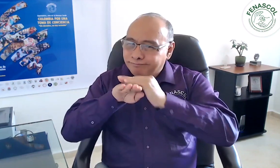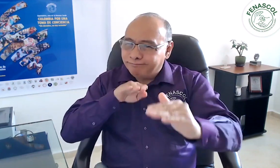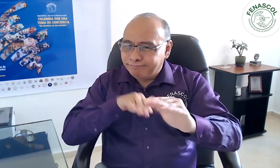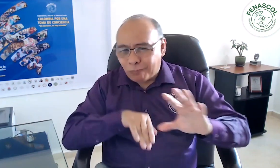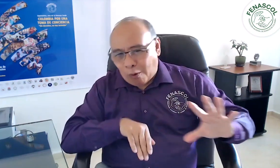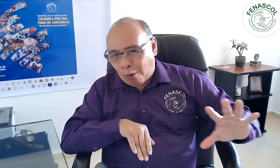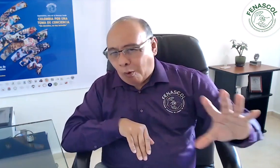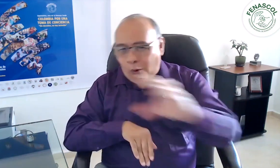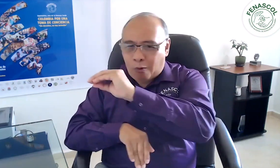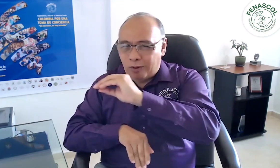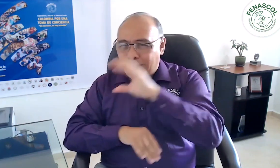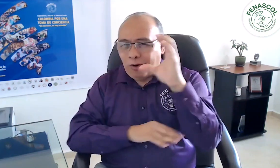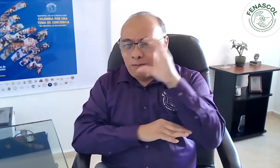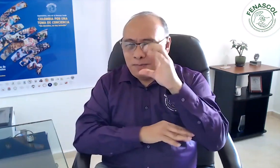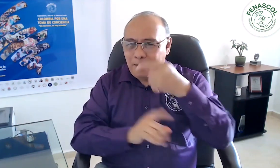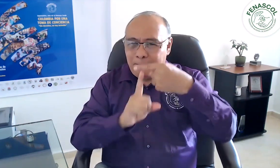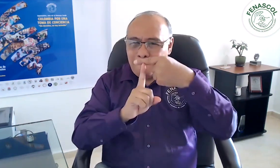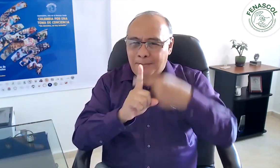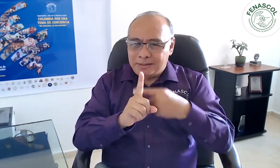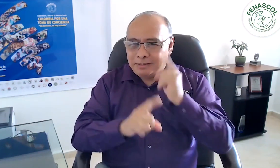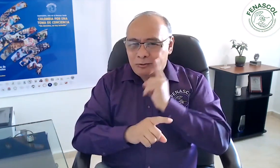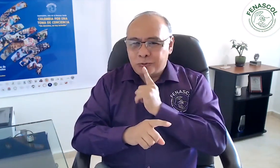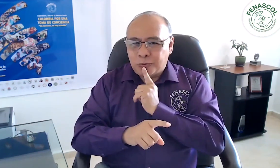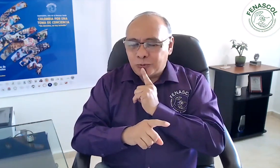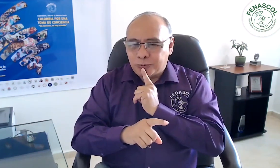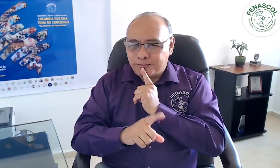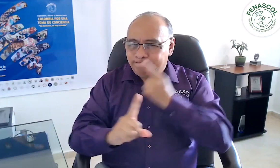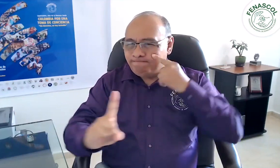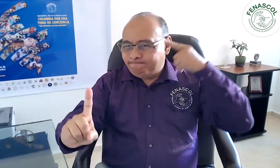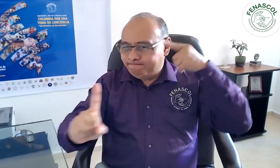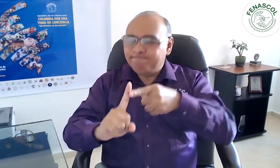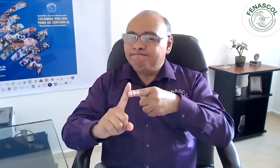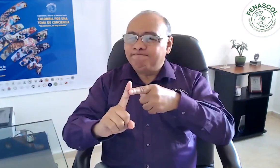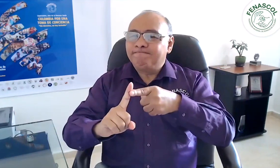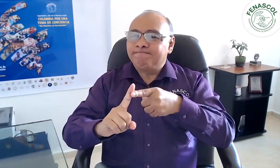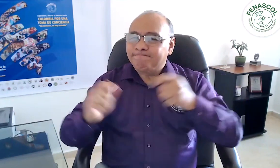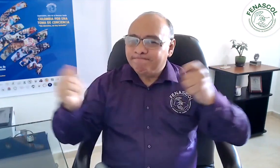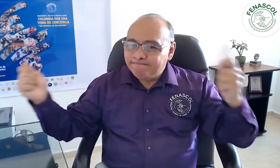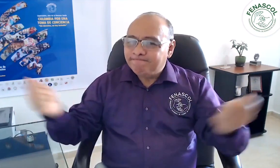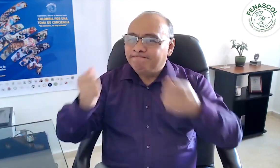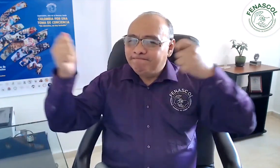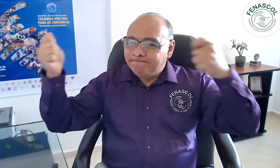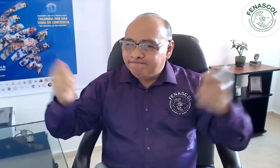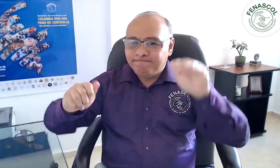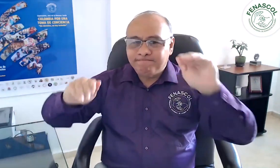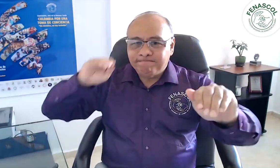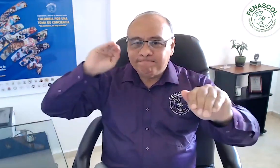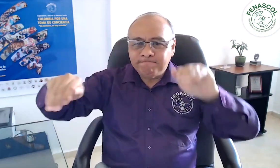FENASCOL invita a toda Colombia en este mes de las personas sordas, convocando a todos